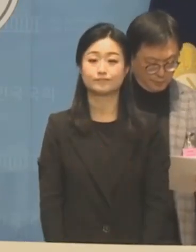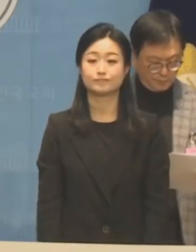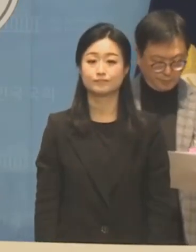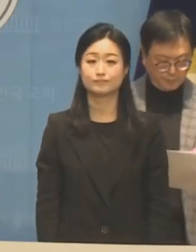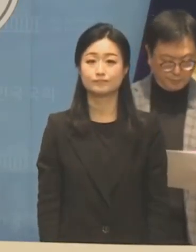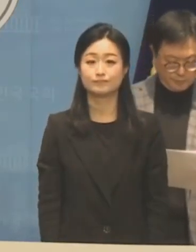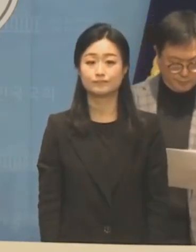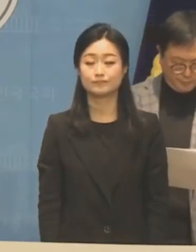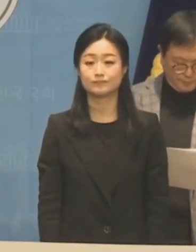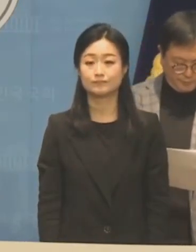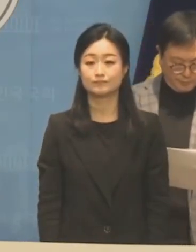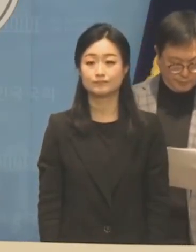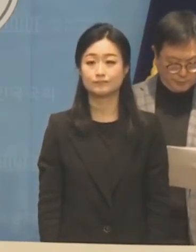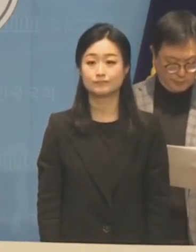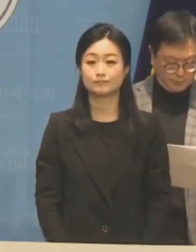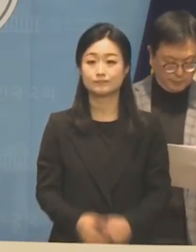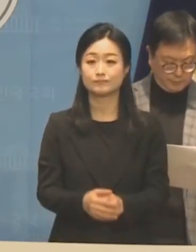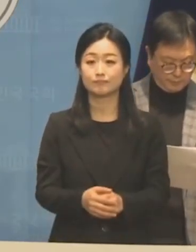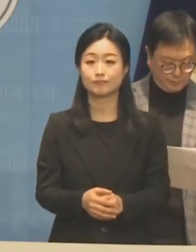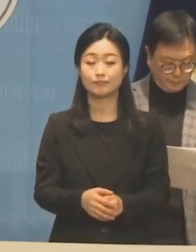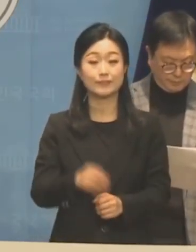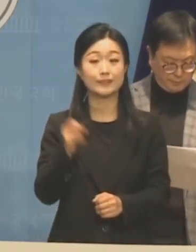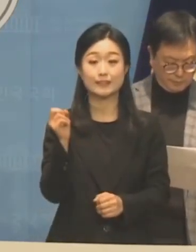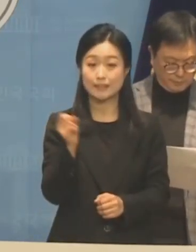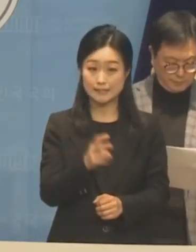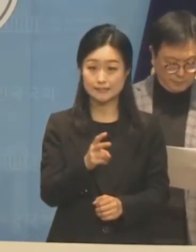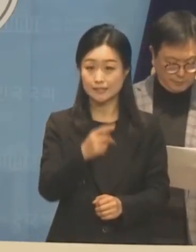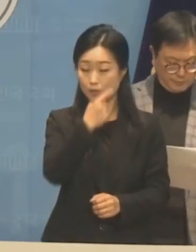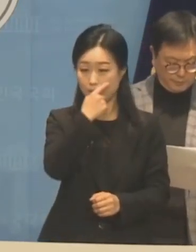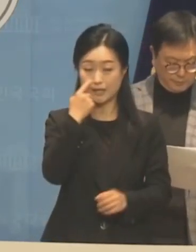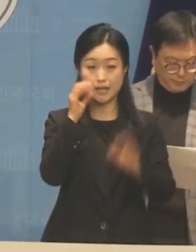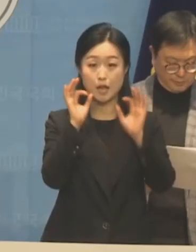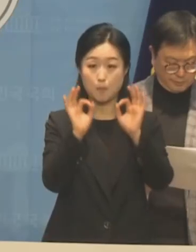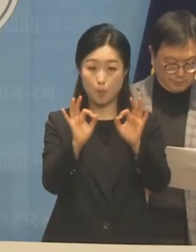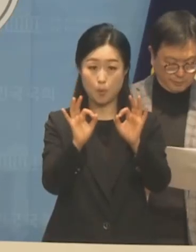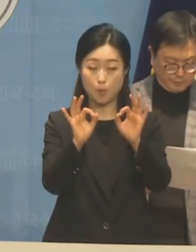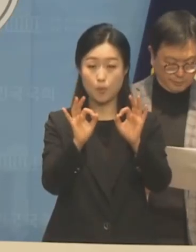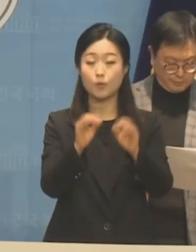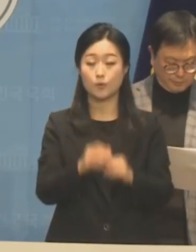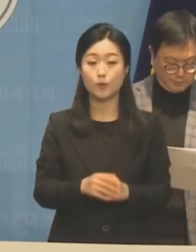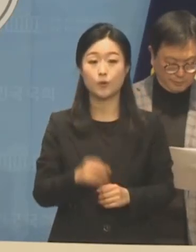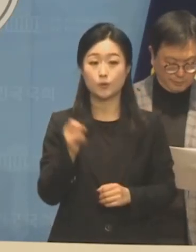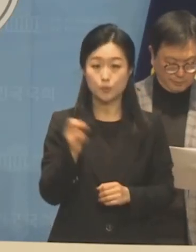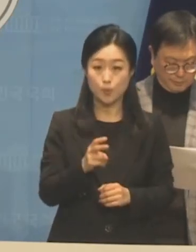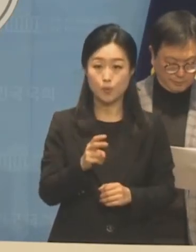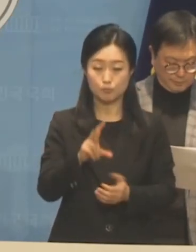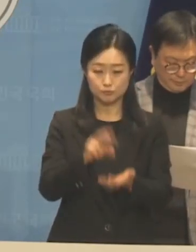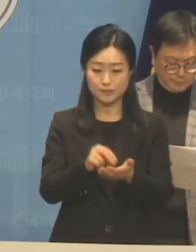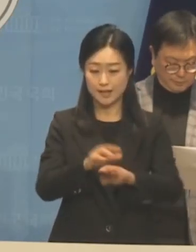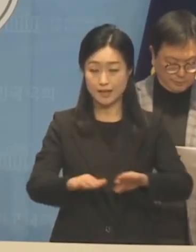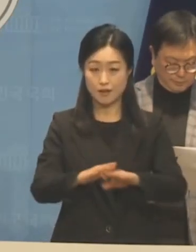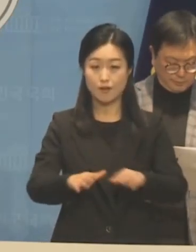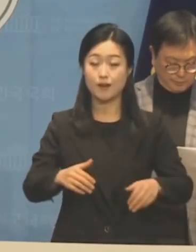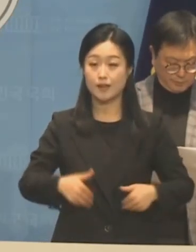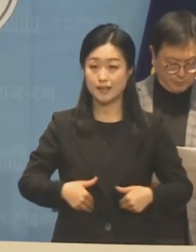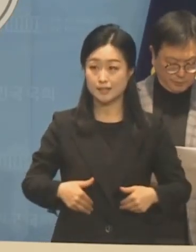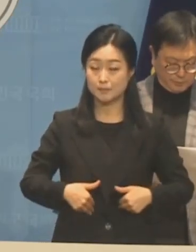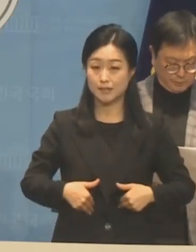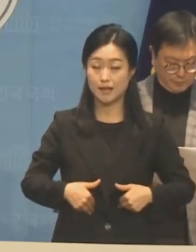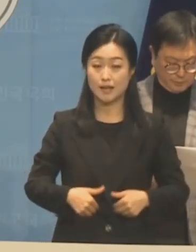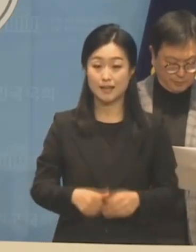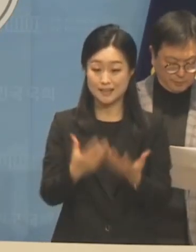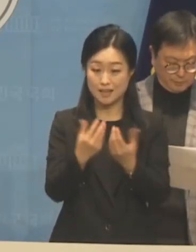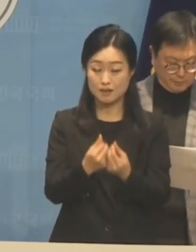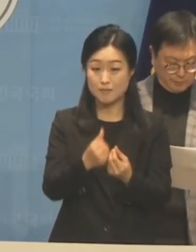주시기를 바랍니다. 이 시기가 지나도 다시 되짚고 올바르게 되돌리는 노력은 계속되어야 합니다. 새는 뜨거울